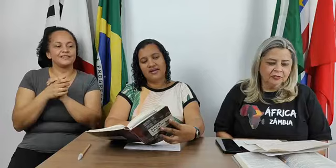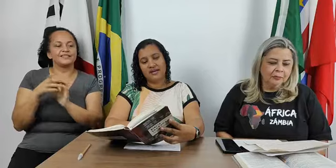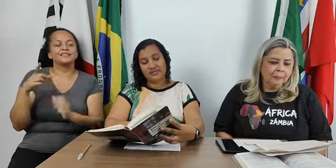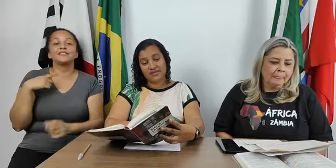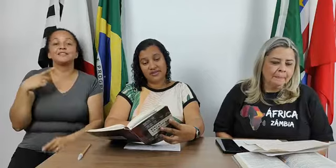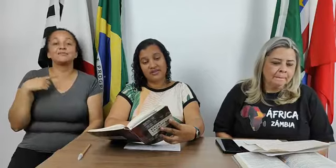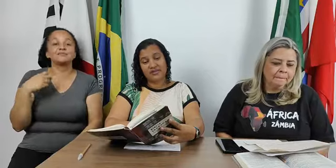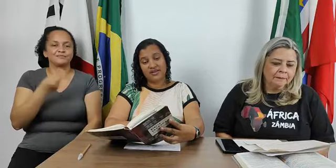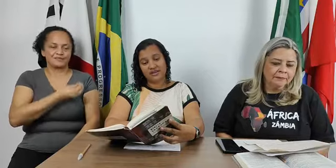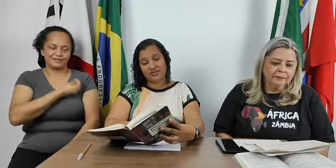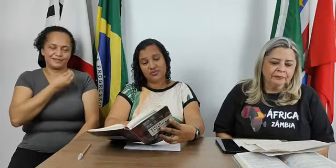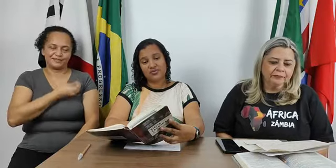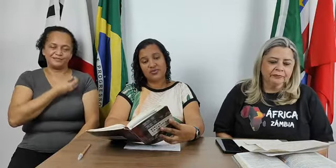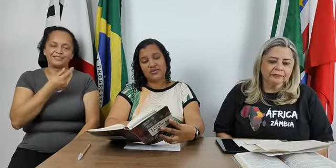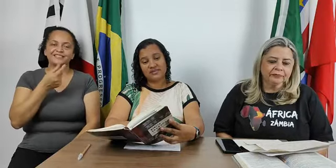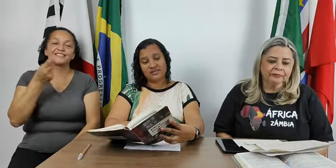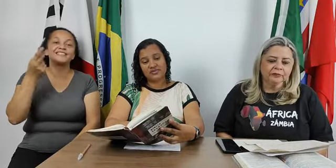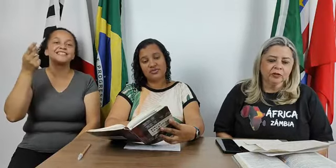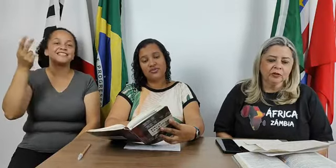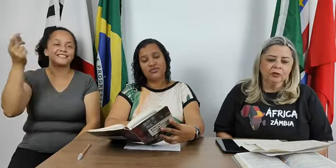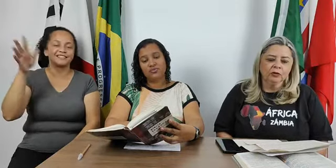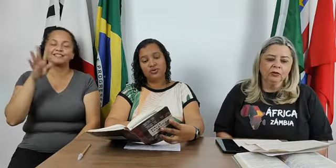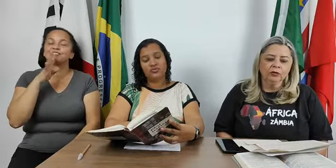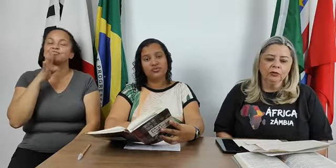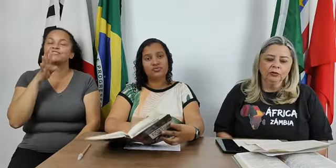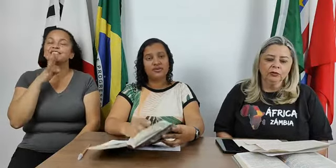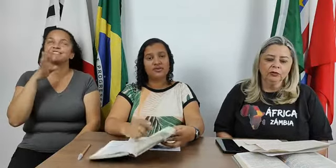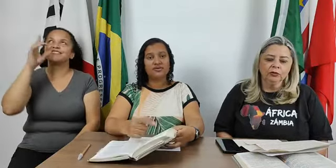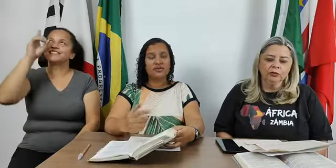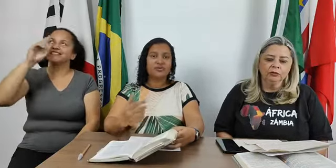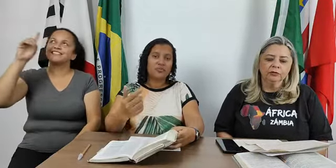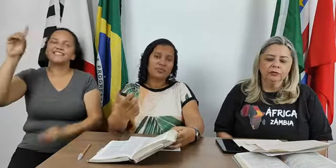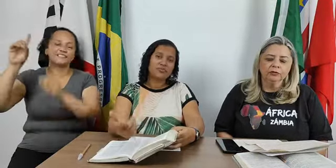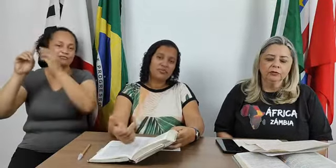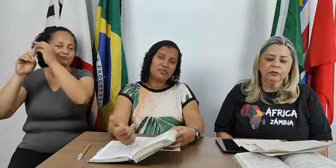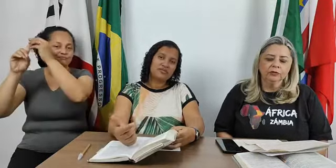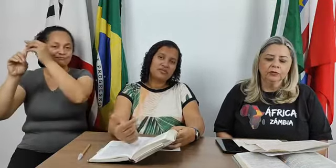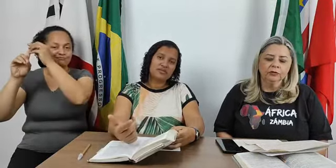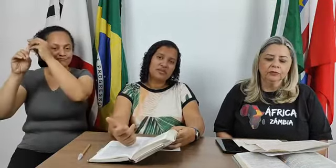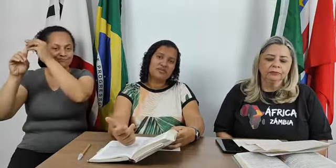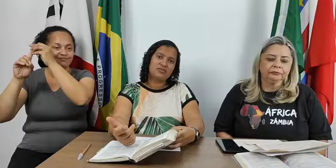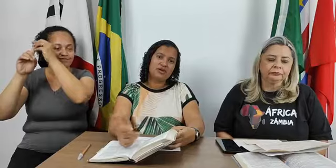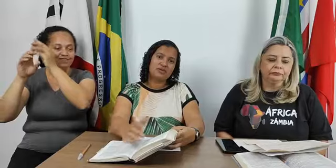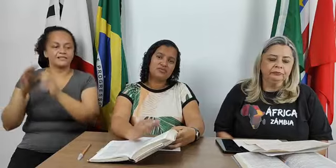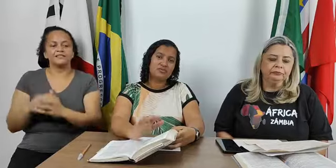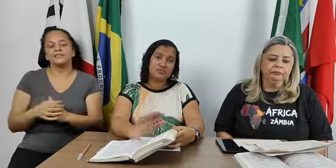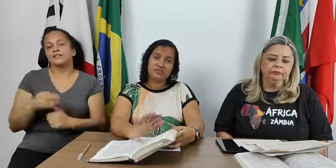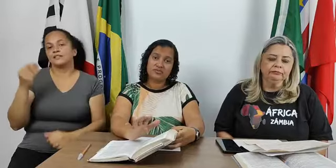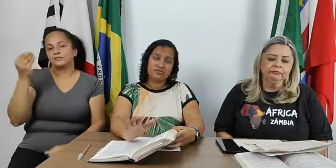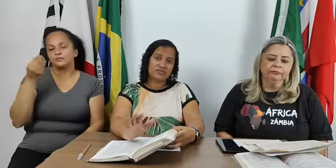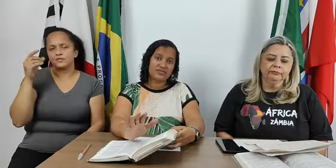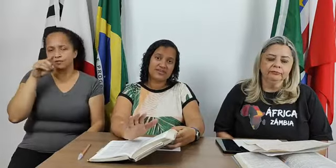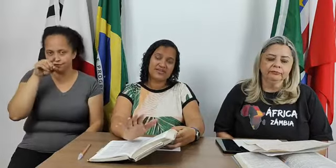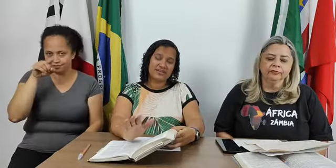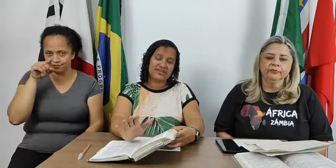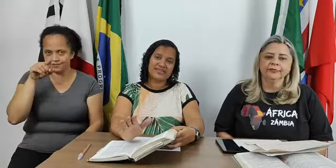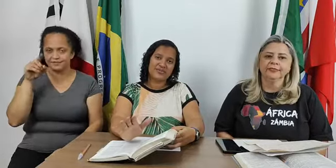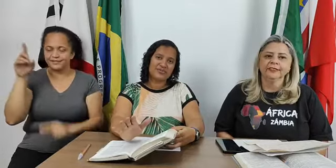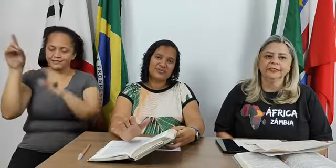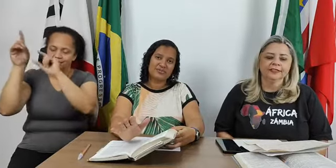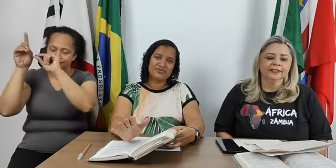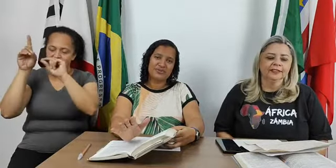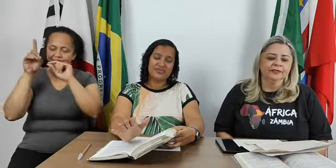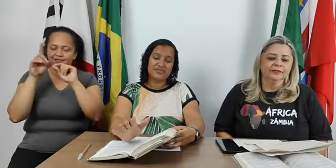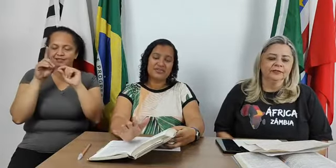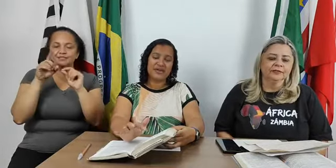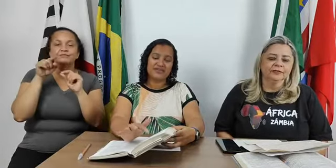ó. A vida eterna é isso, conhecer a Ti, o único Deus verdadeiro. Então, a partir do momento que você se rendeu a Cristo, você já nasceu